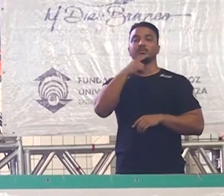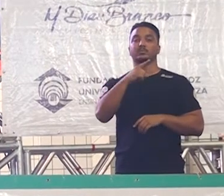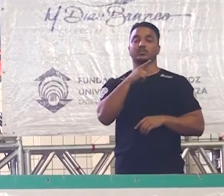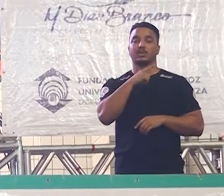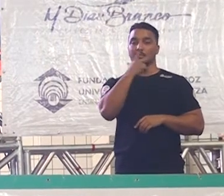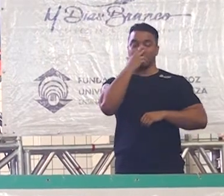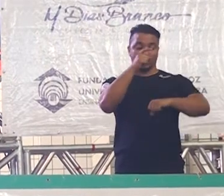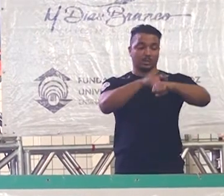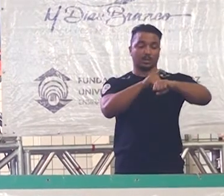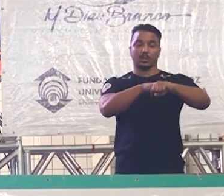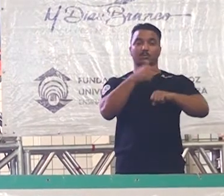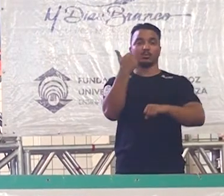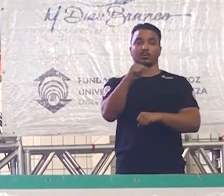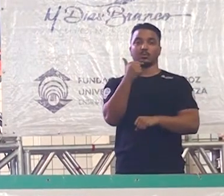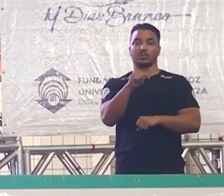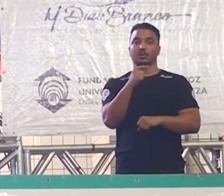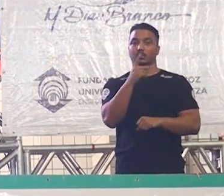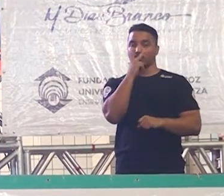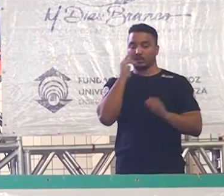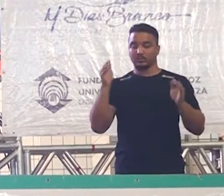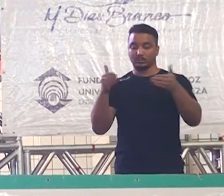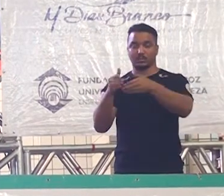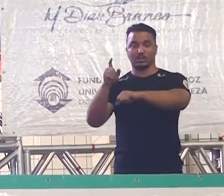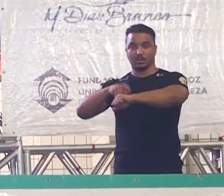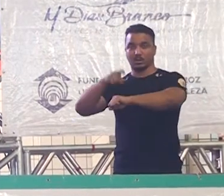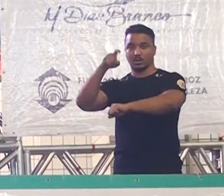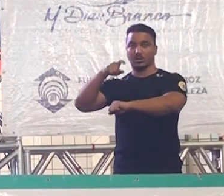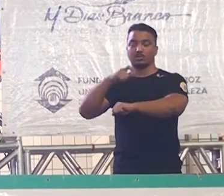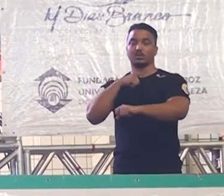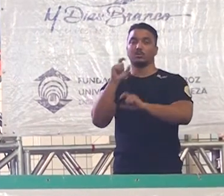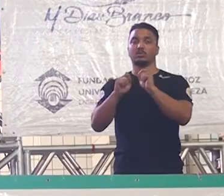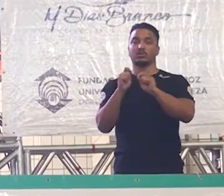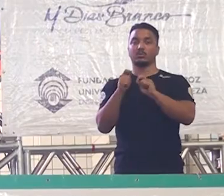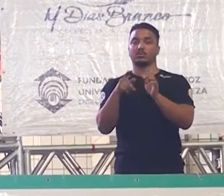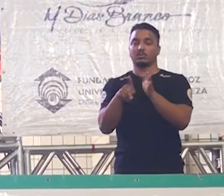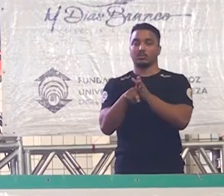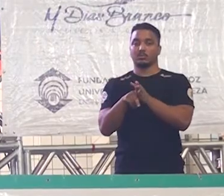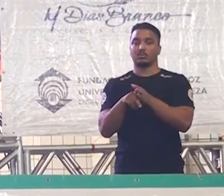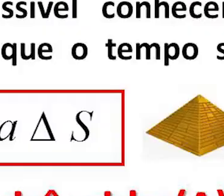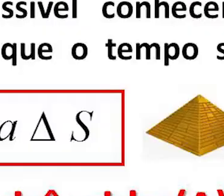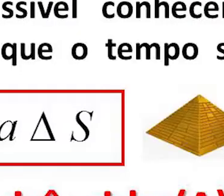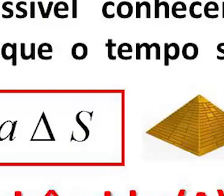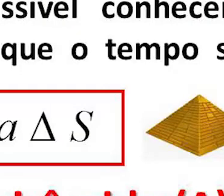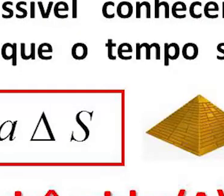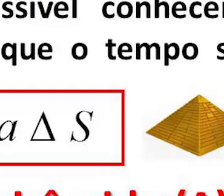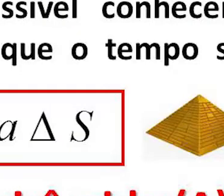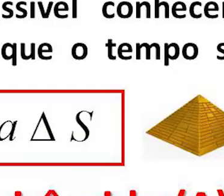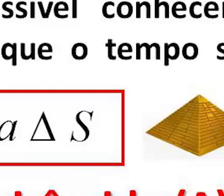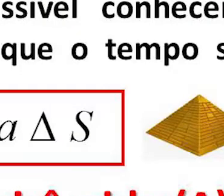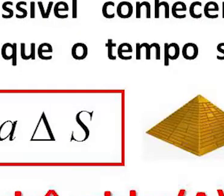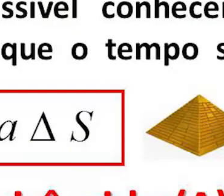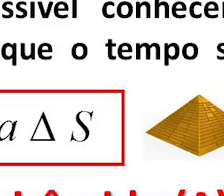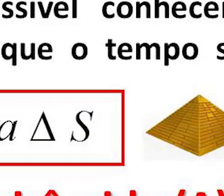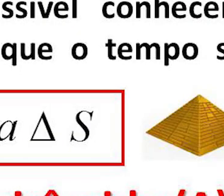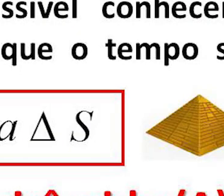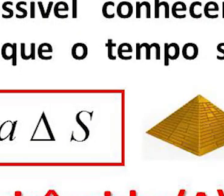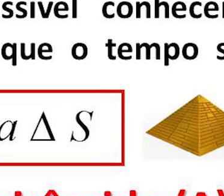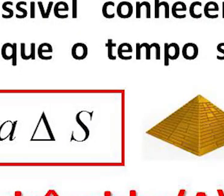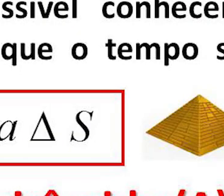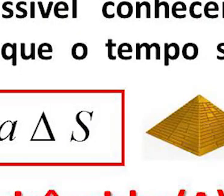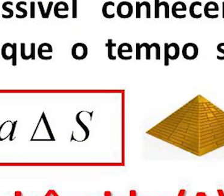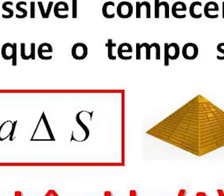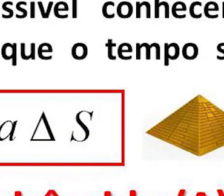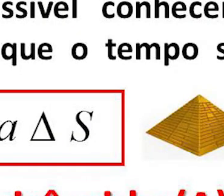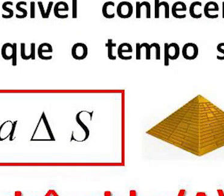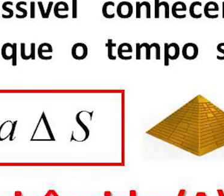tiver tempo nas equações, faltar tempo, equação de Torricelli, velocidade final ao quadrado, velocidade